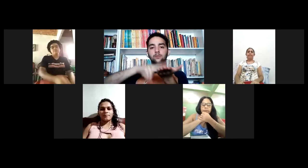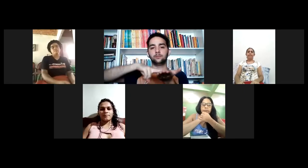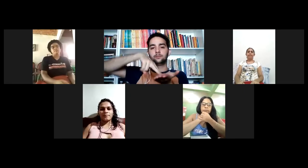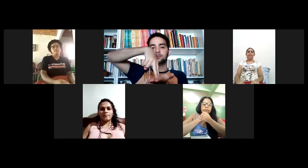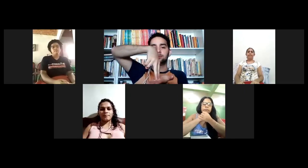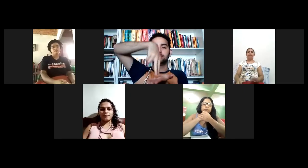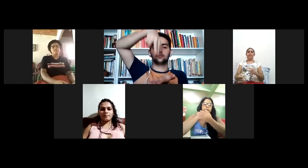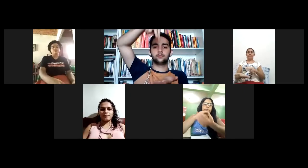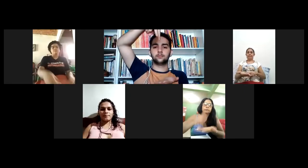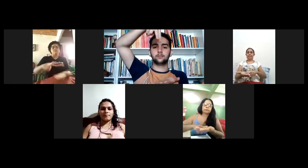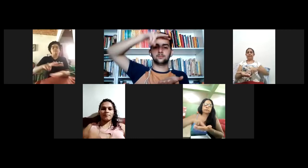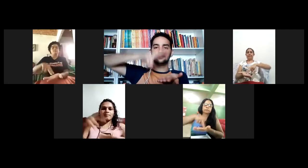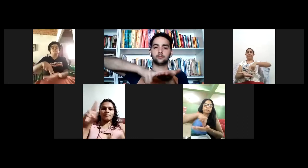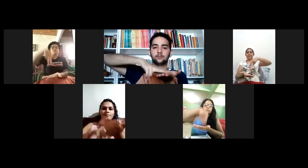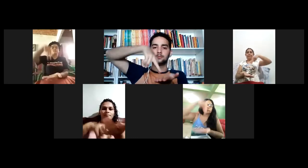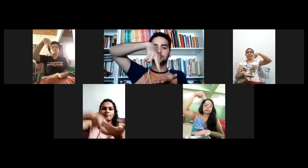ressurreição,